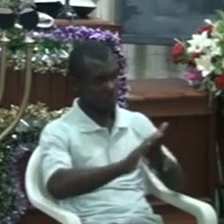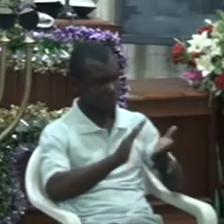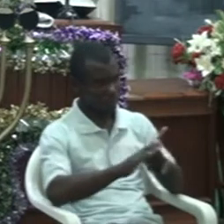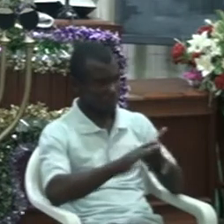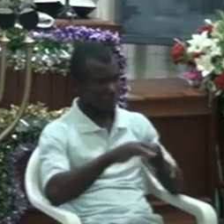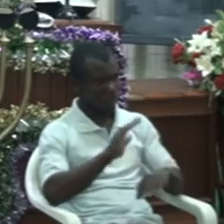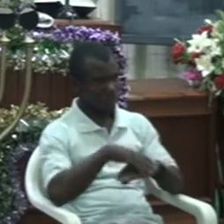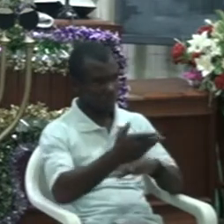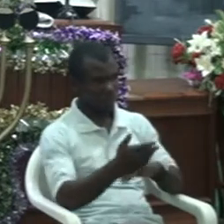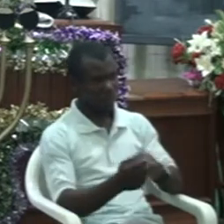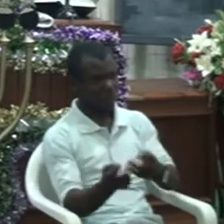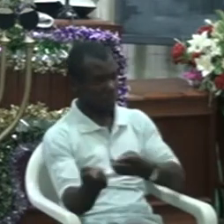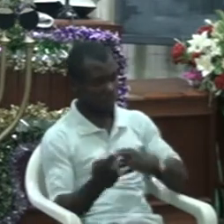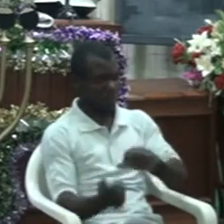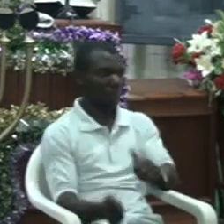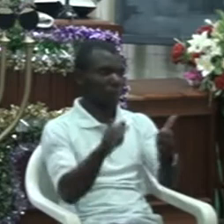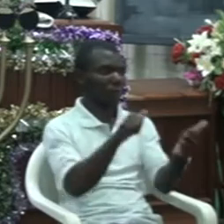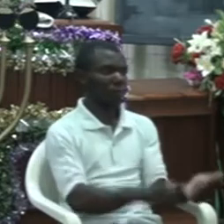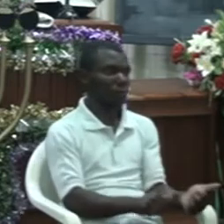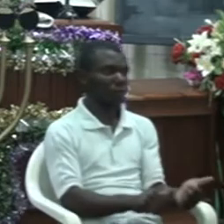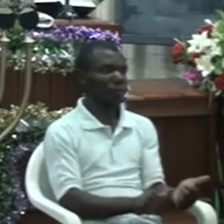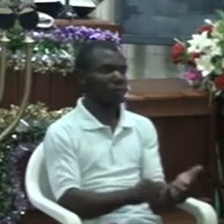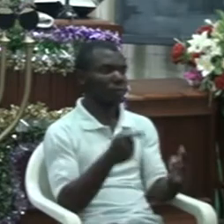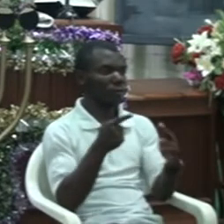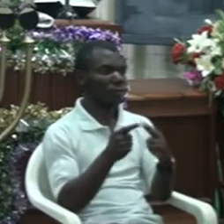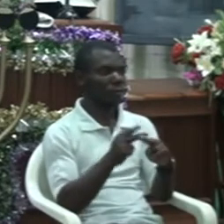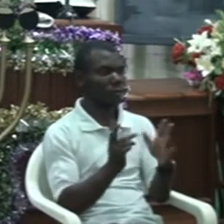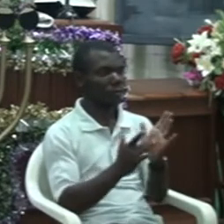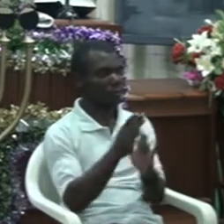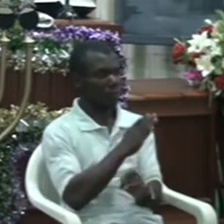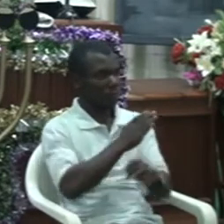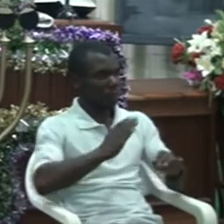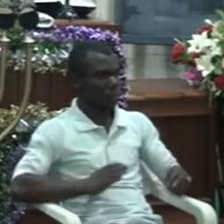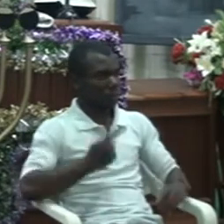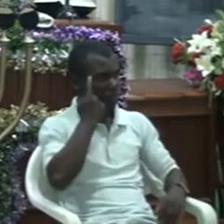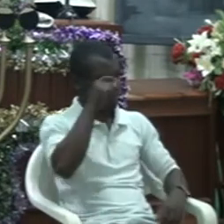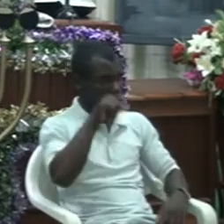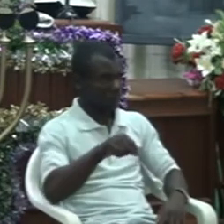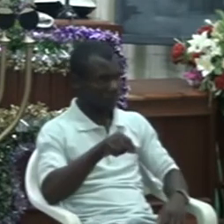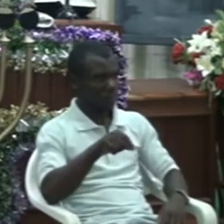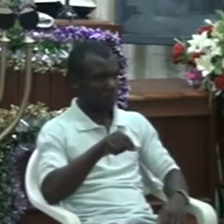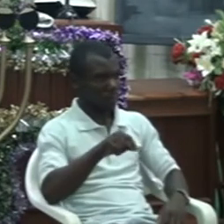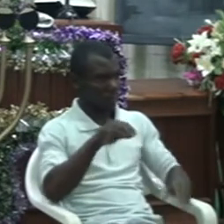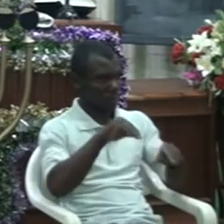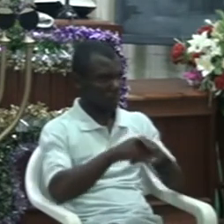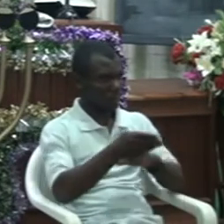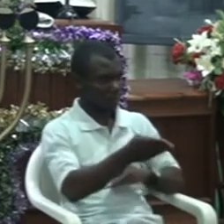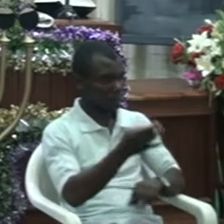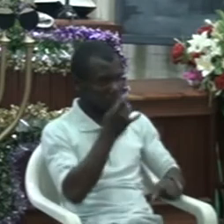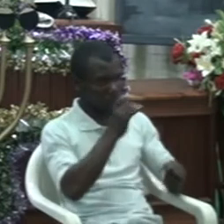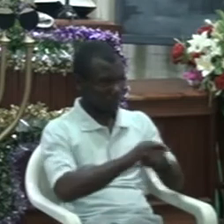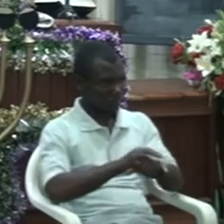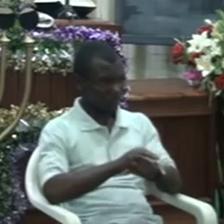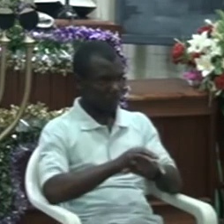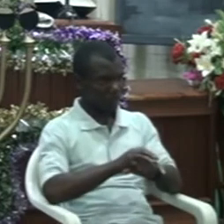repentis. Et ils ont été baptisés au nom de Jésus-Christ. Pour que. Parce que dans